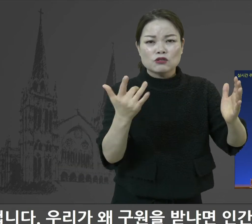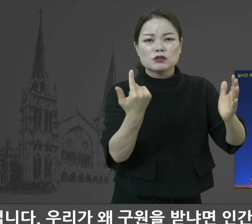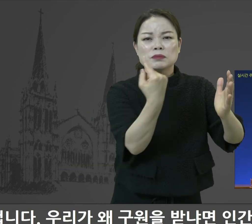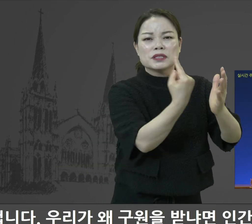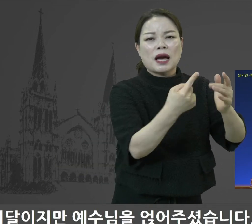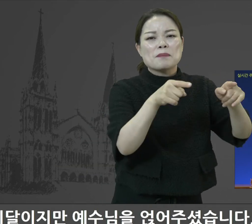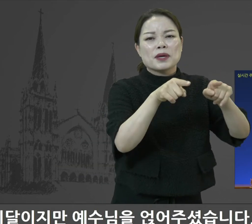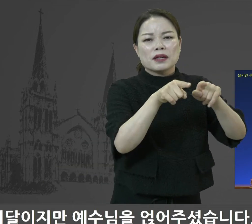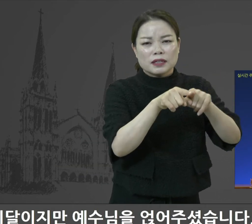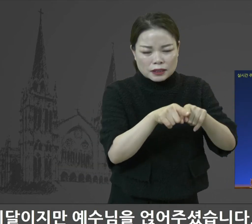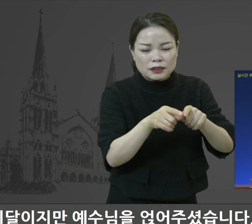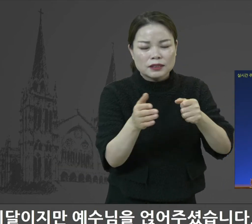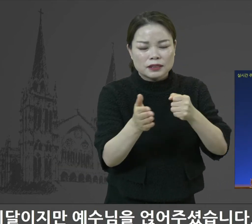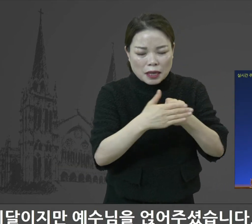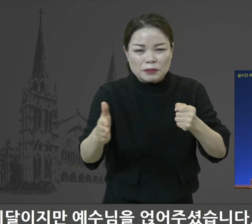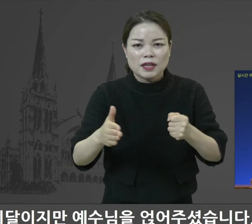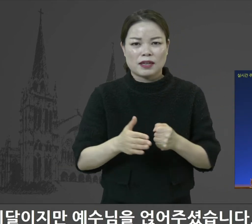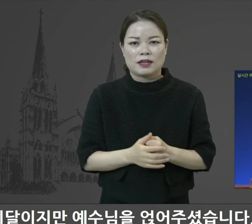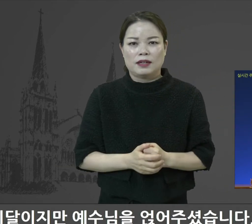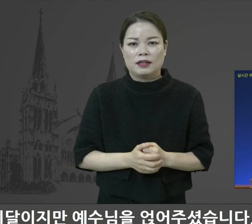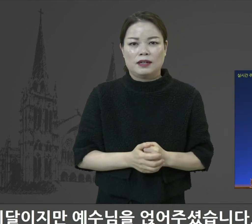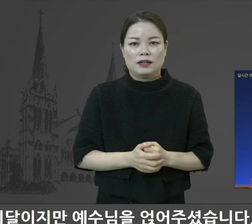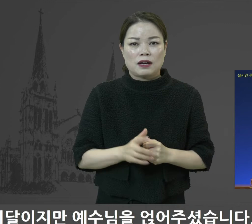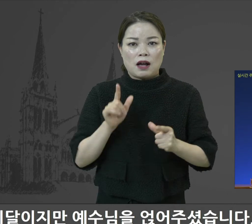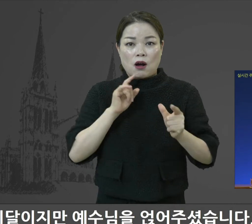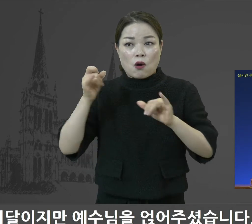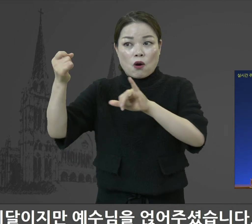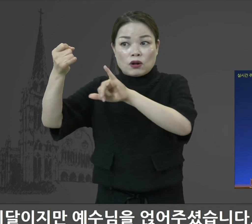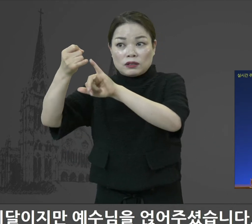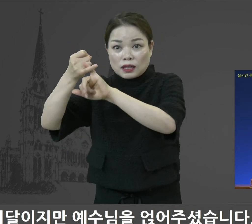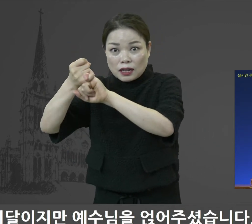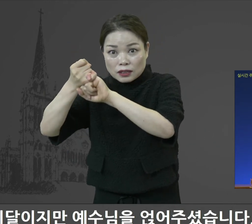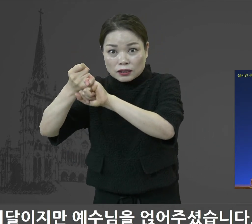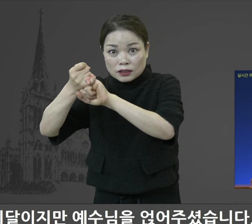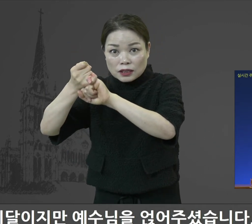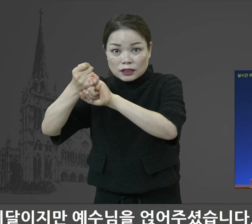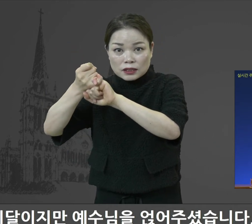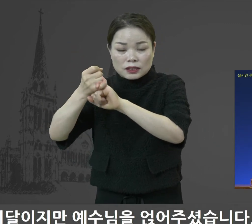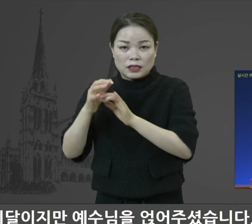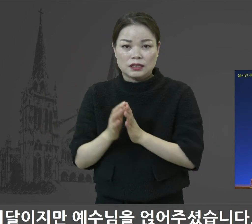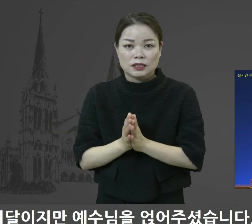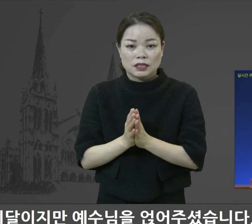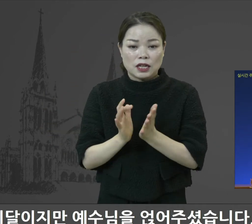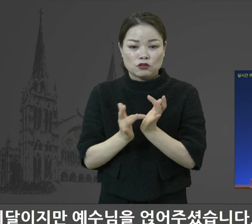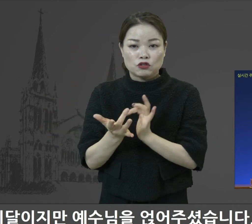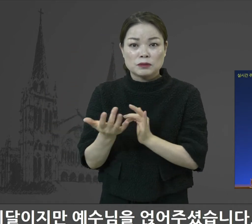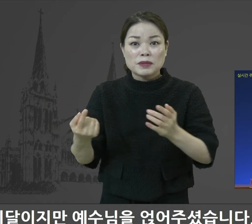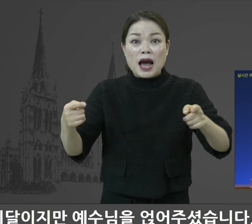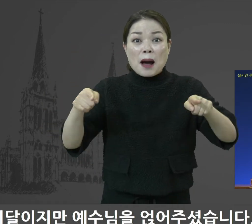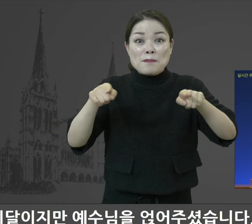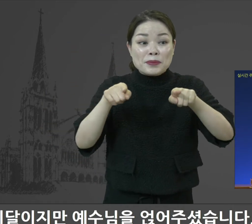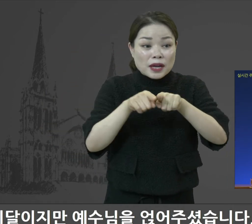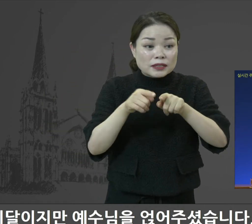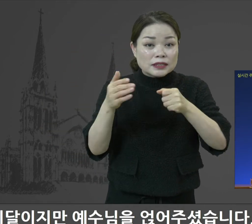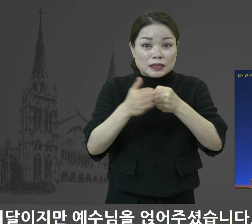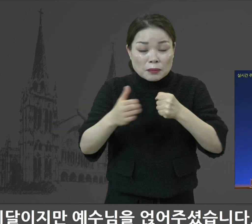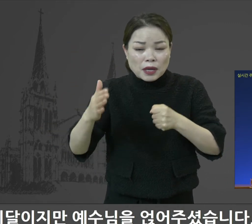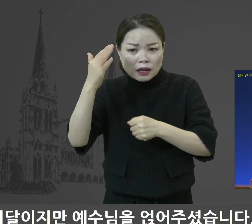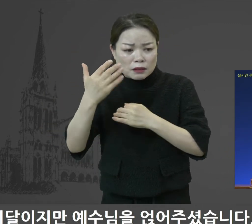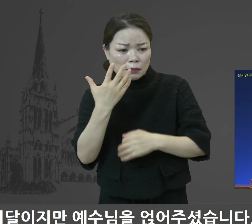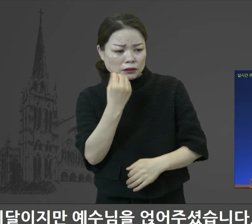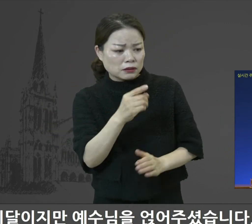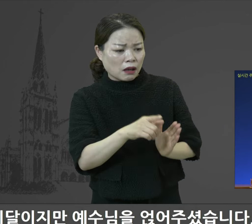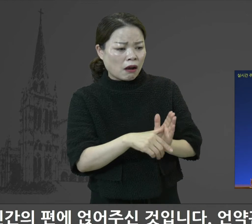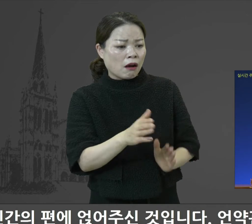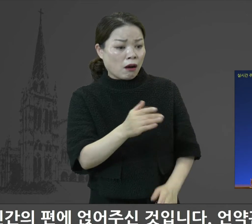겁니다. 그러니까 언약 관계에 의해서 예수님이 인간 편에 얹히니까 하나님 볼 때